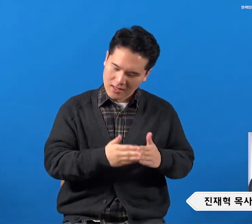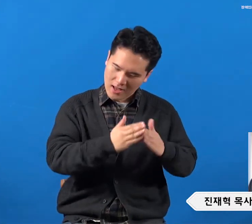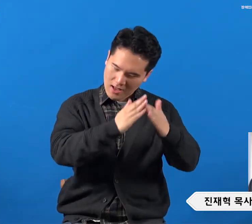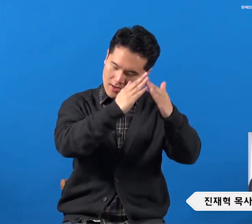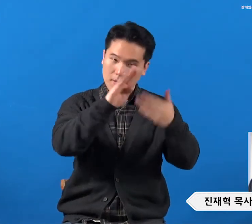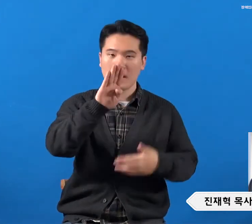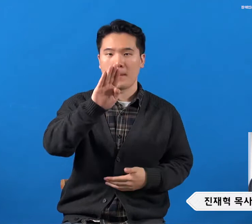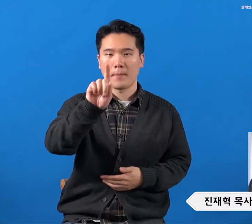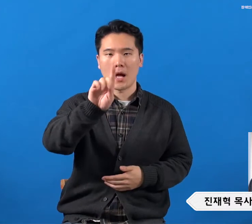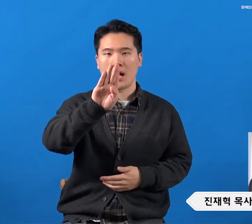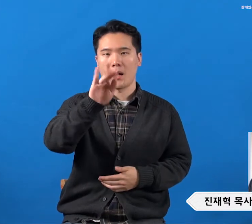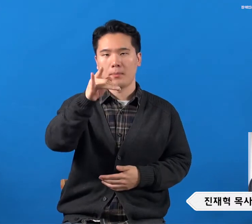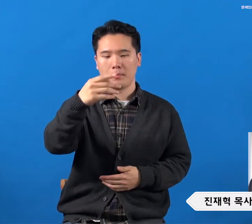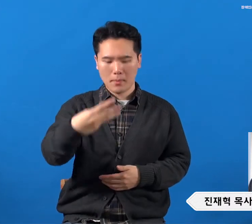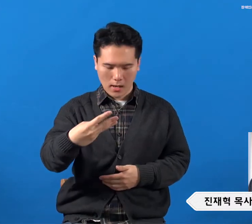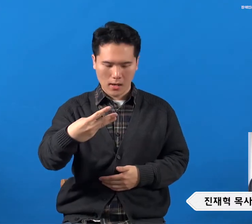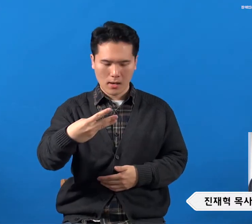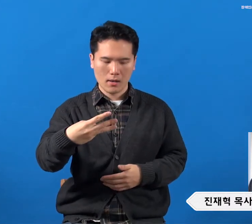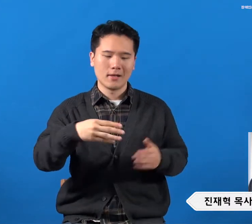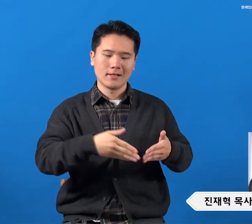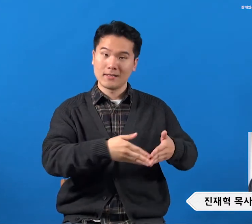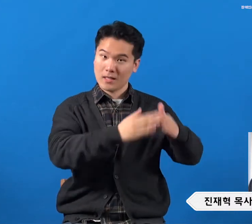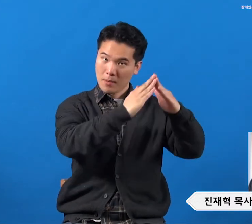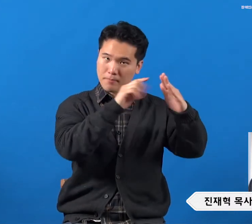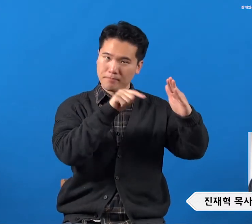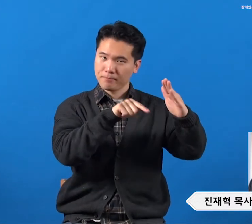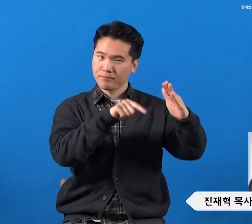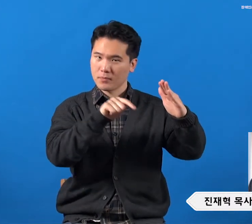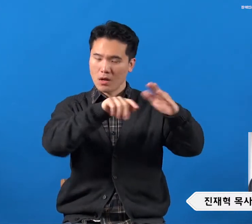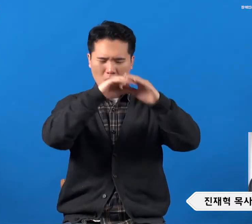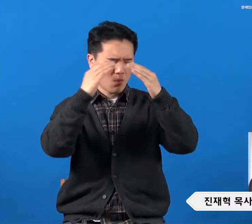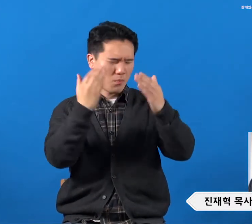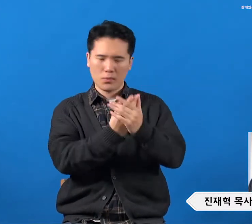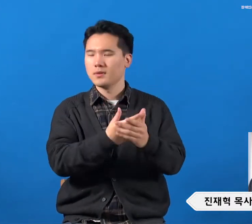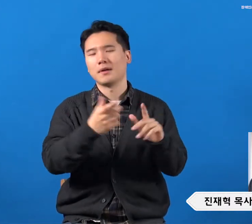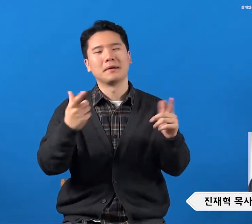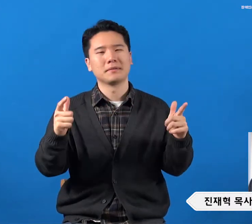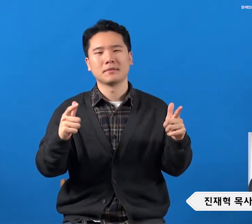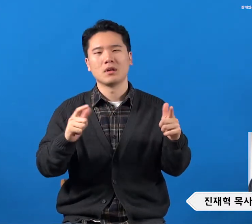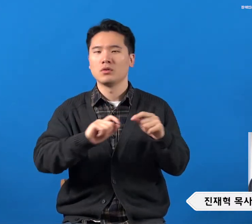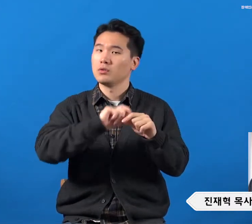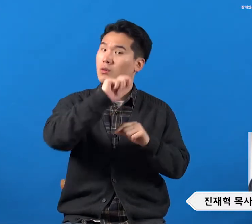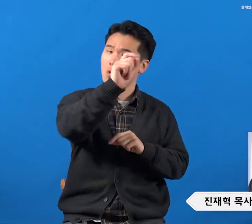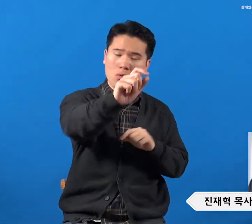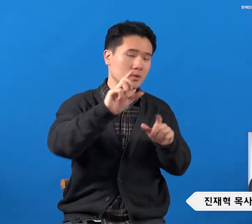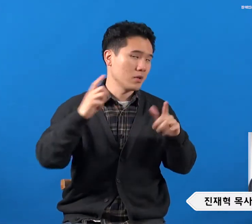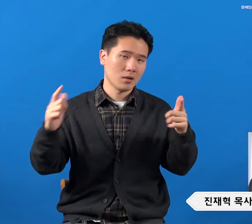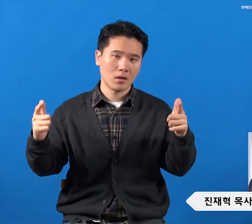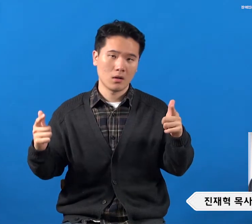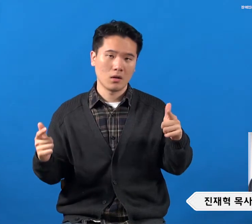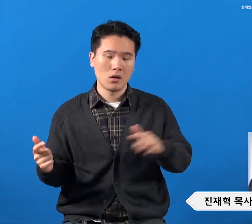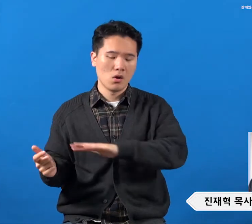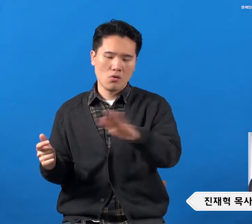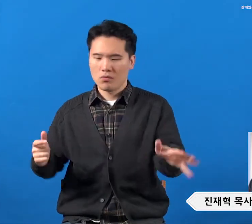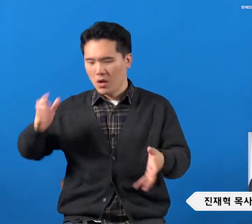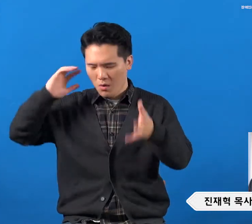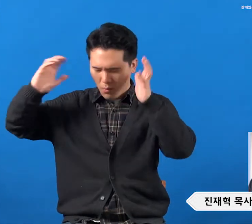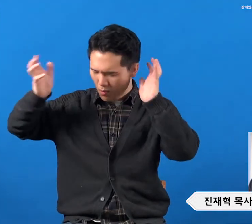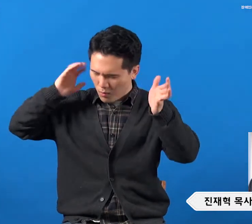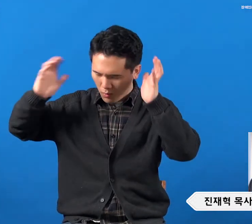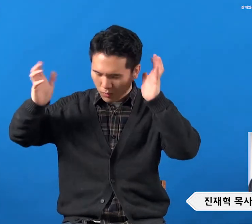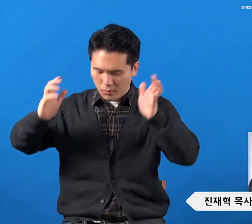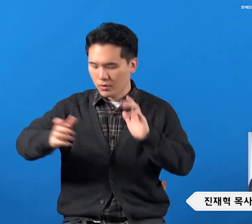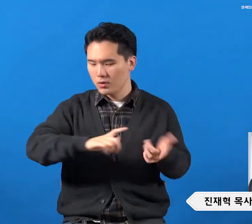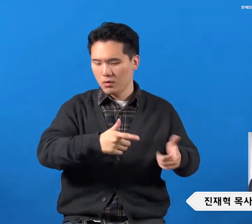바벨탑은 완전하지 않습니다. 영원하지 않습니다. 아니, 쌓은 그 탑 안에서도 혼란과 우리 가운데